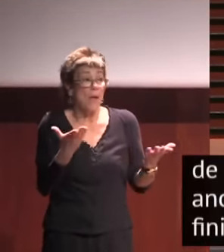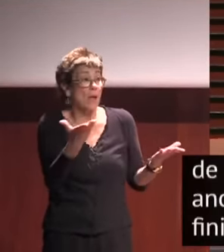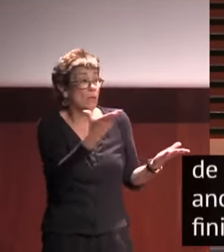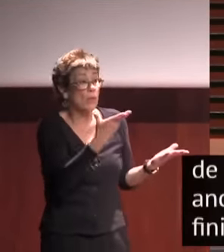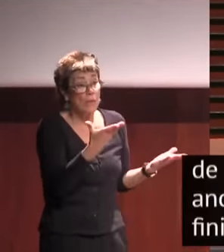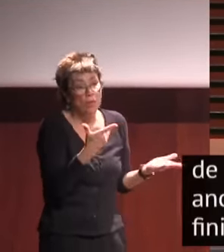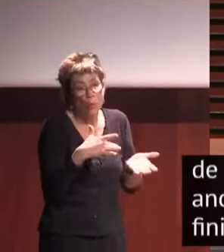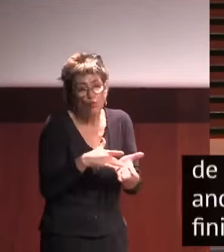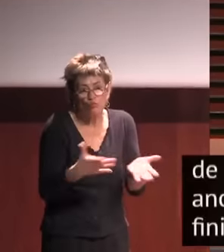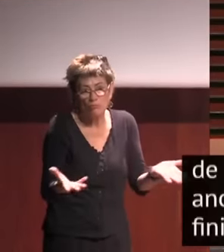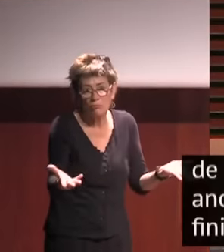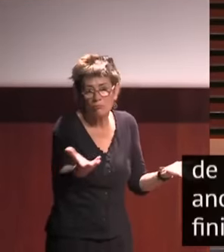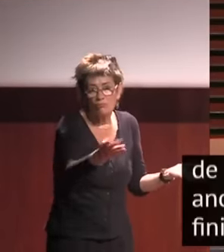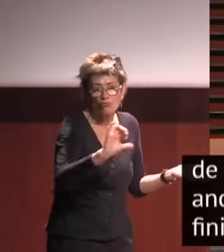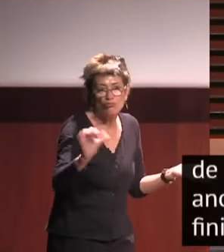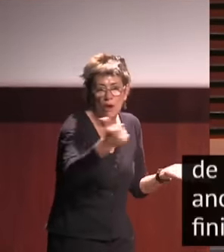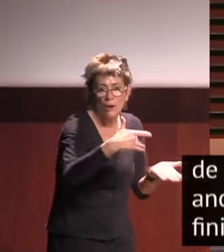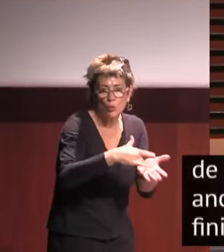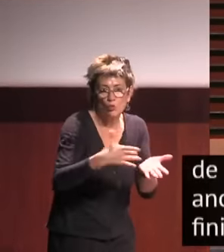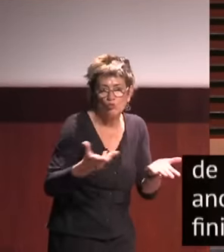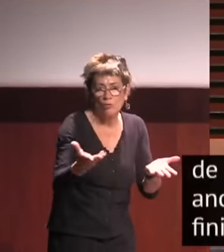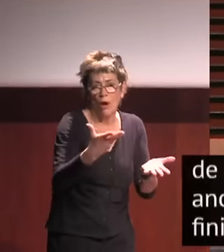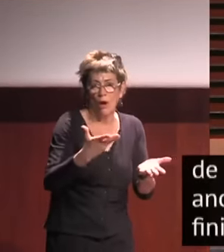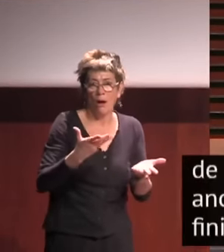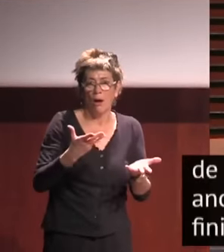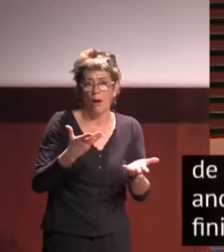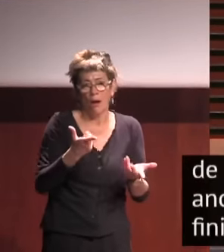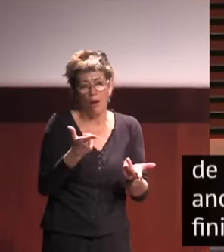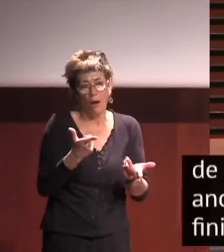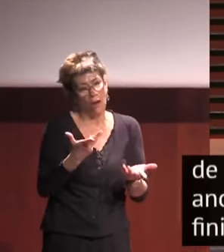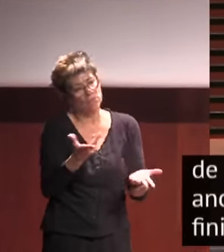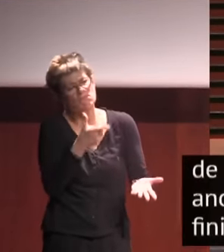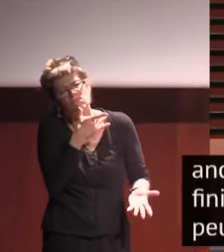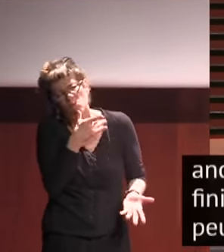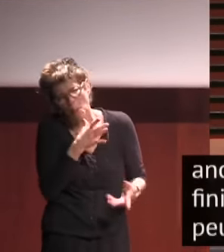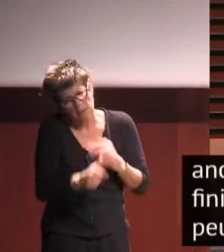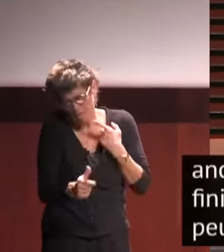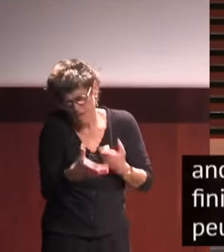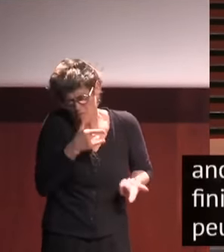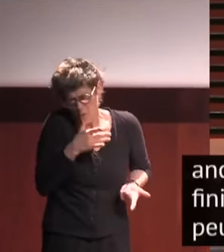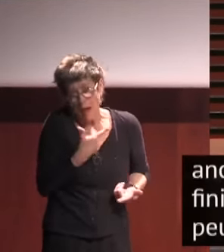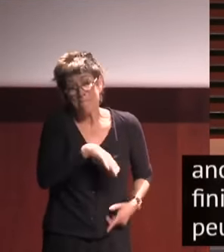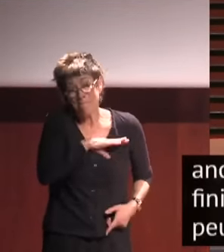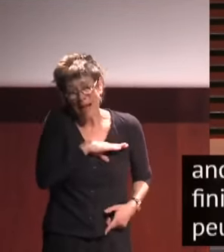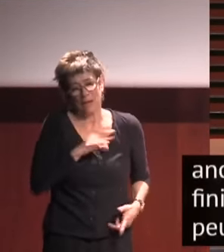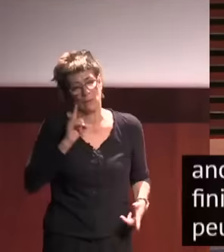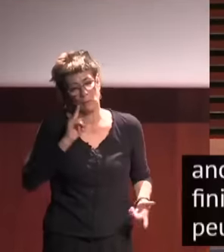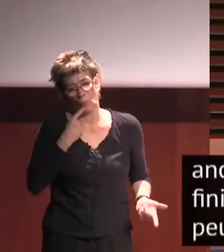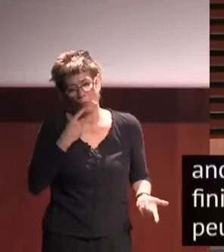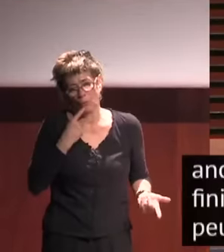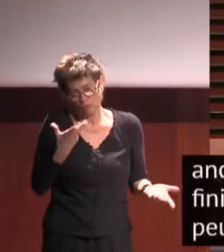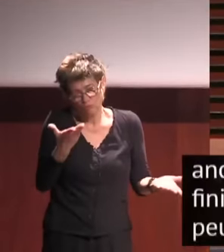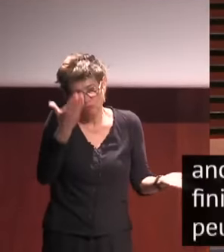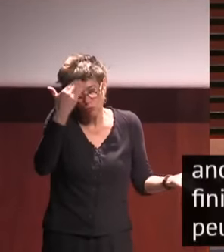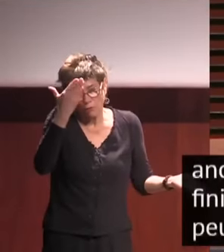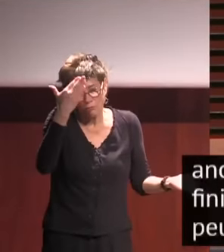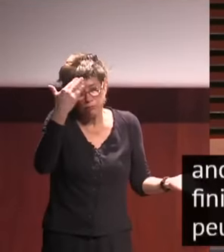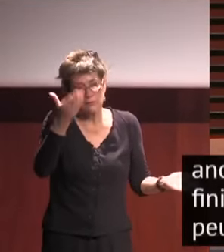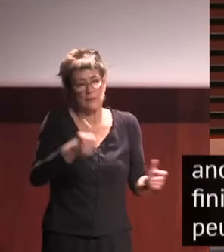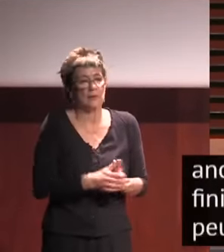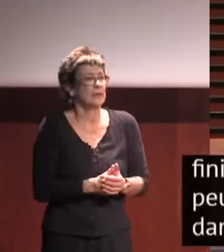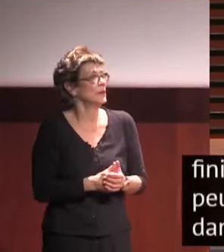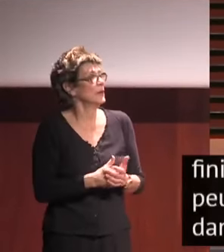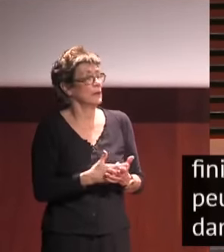n'a pas vécu au moins une fois dans sa vie l'expérience d'avoir été déclarée incapable parce que sourde. Le titre